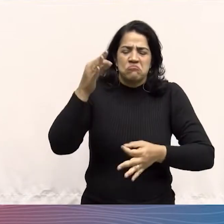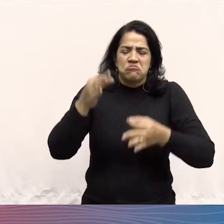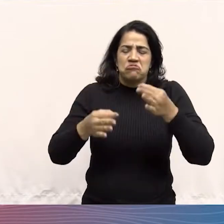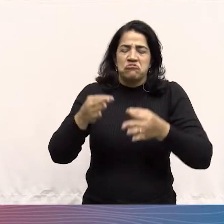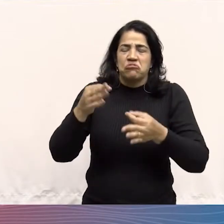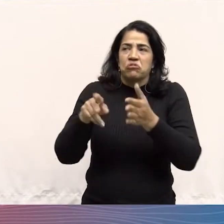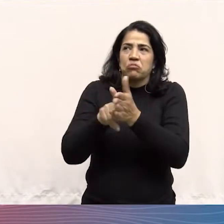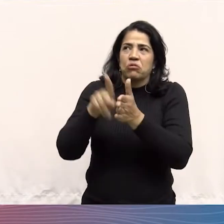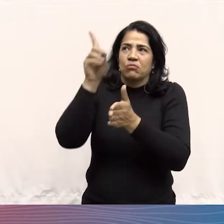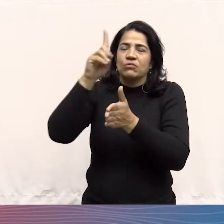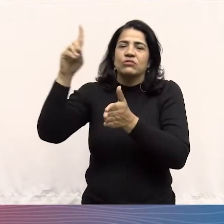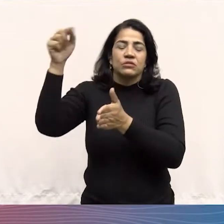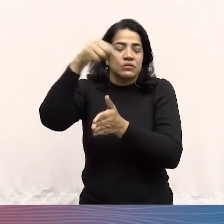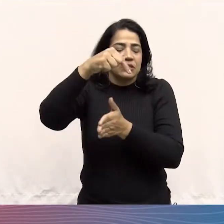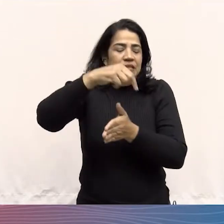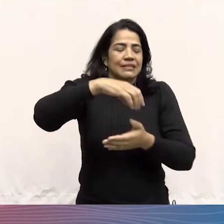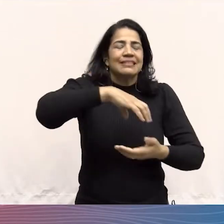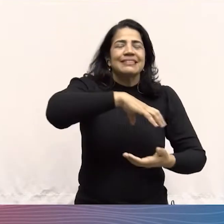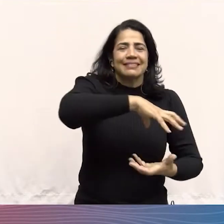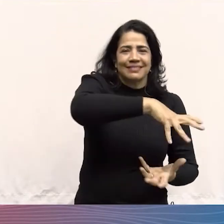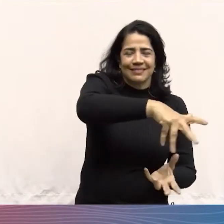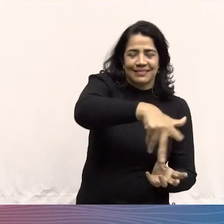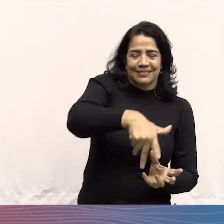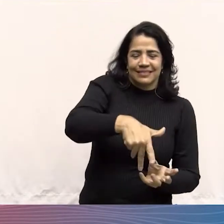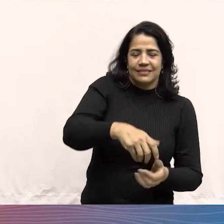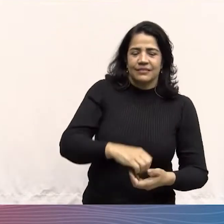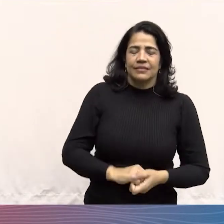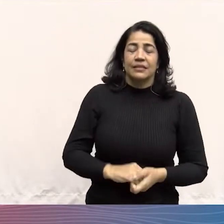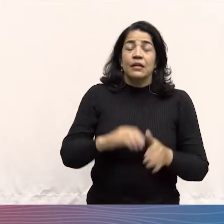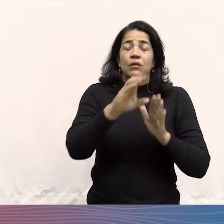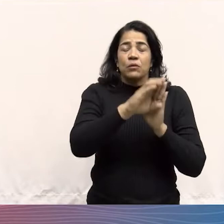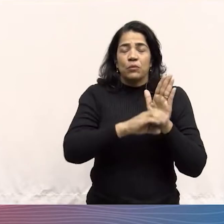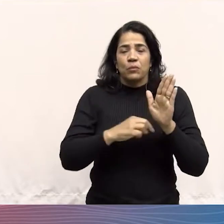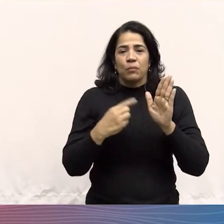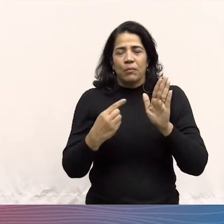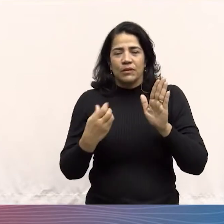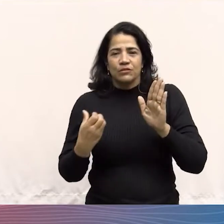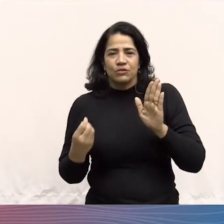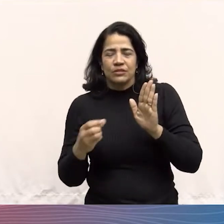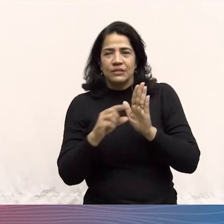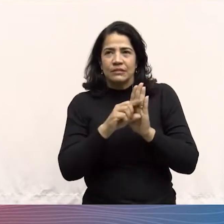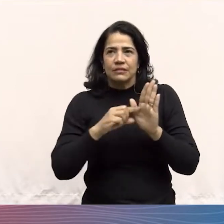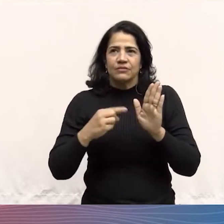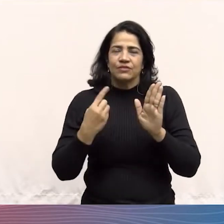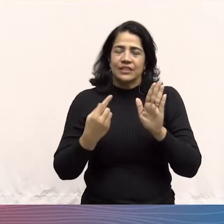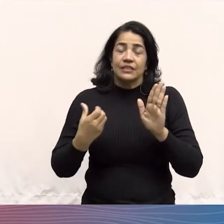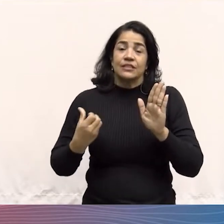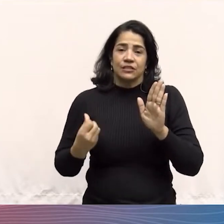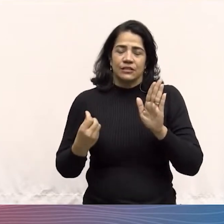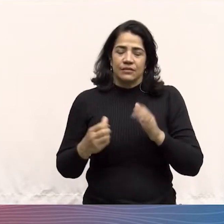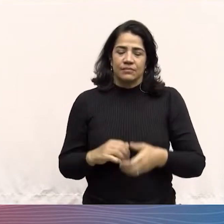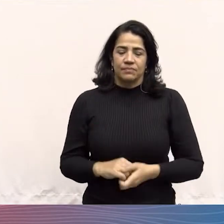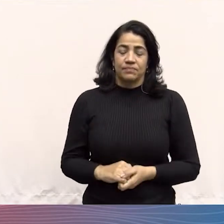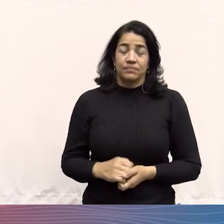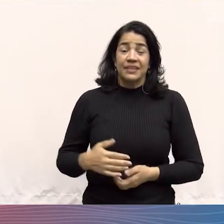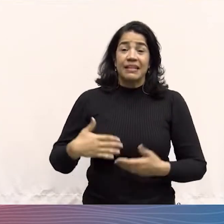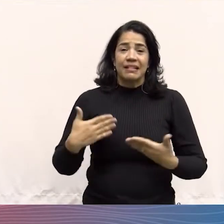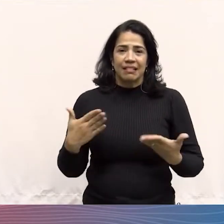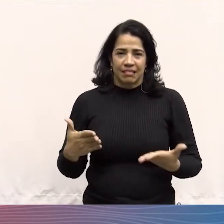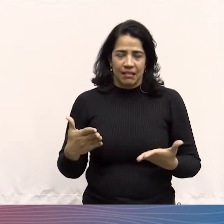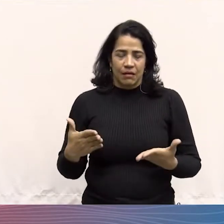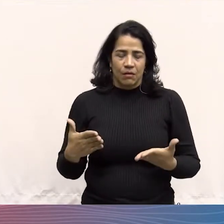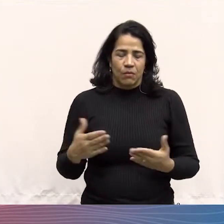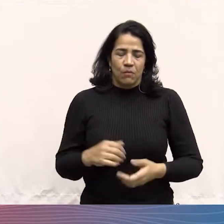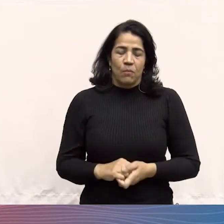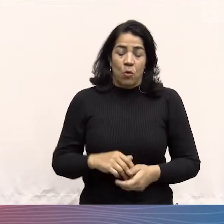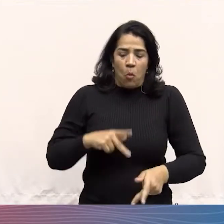capítulo 16 disse: então os ajuntaram no lugar que em hebraico se chama Armagedon.